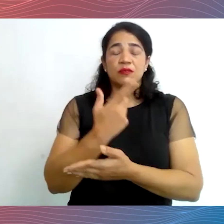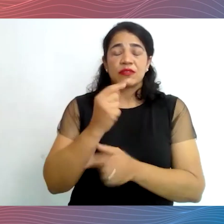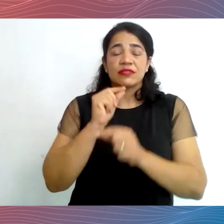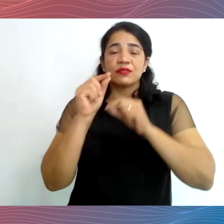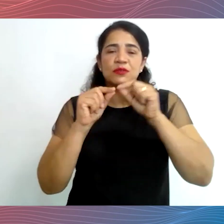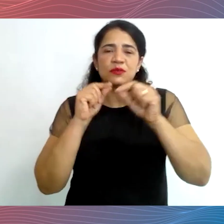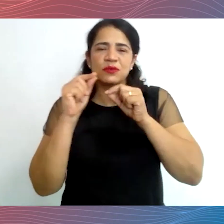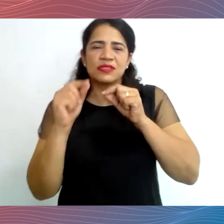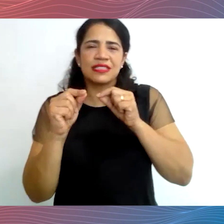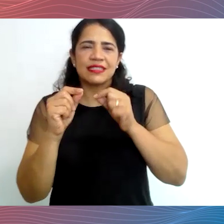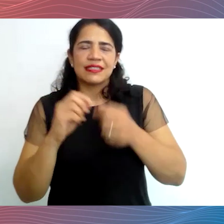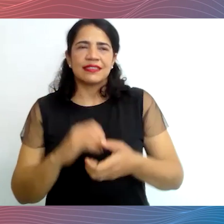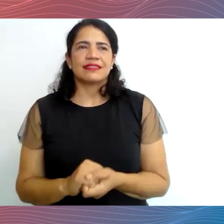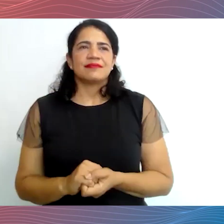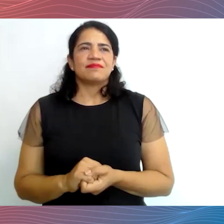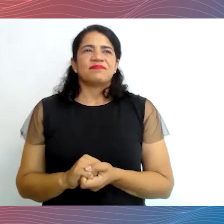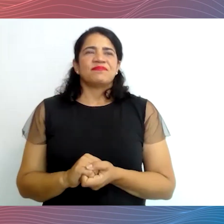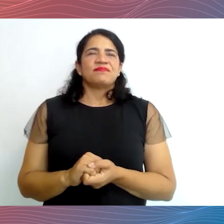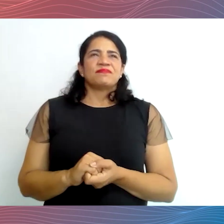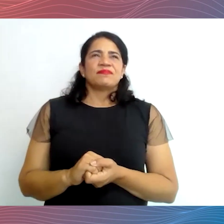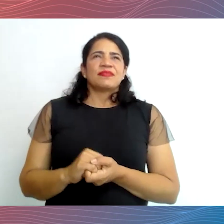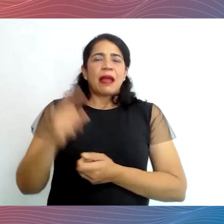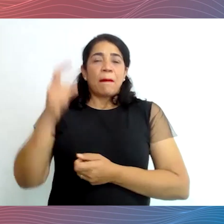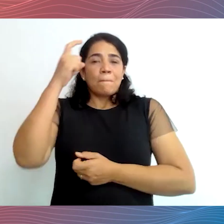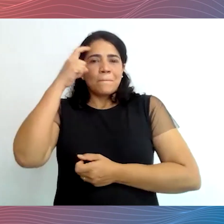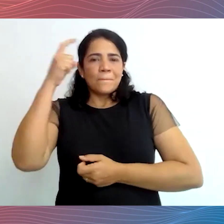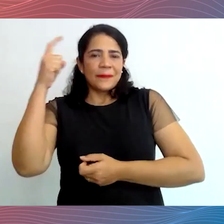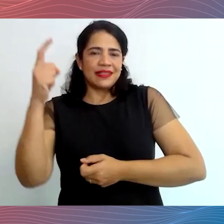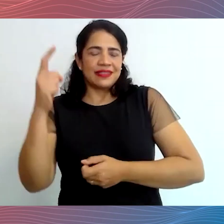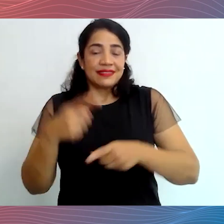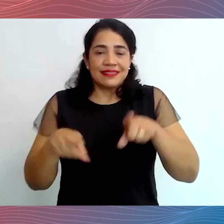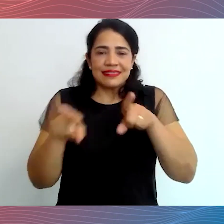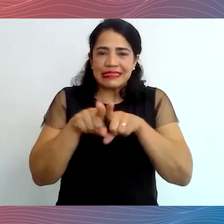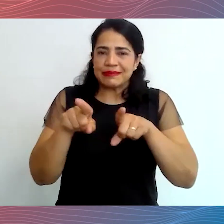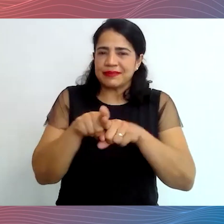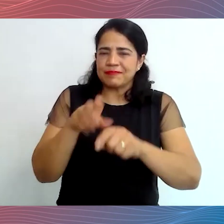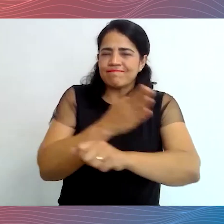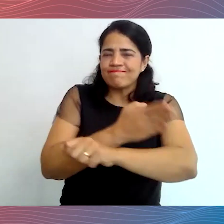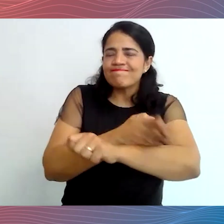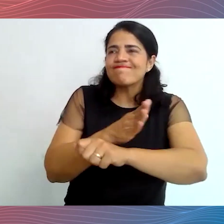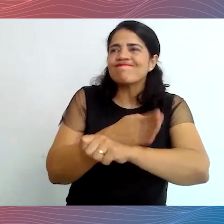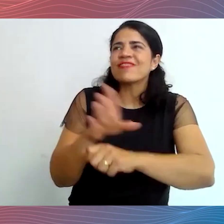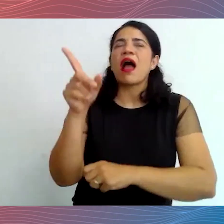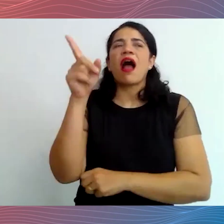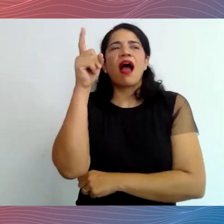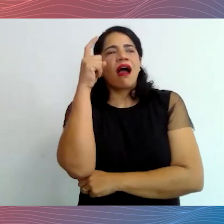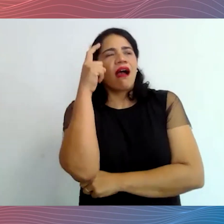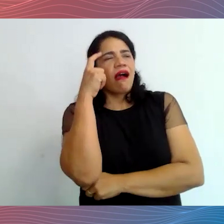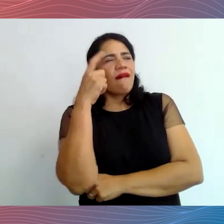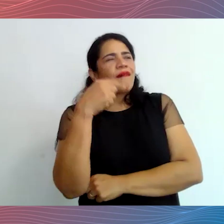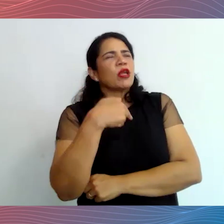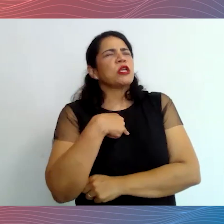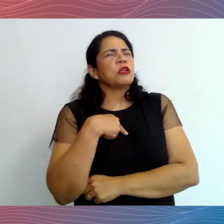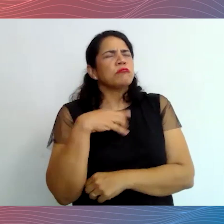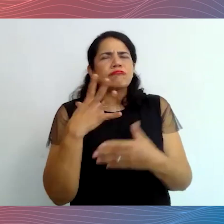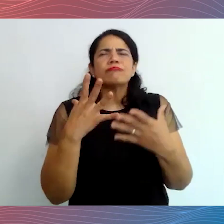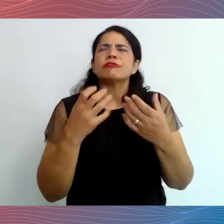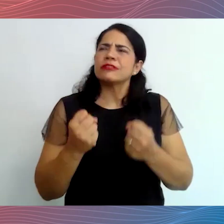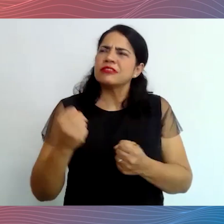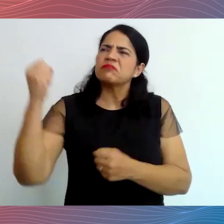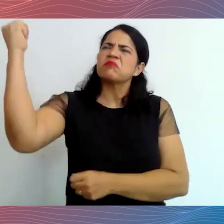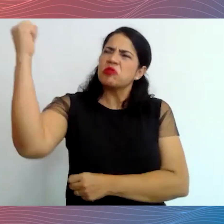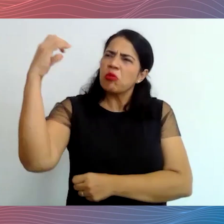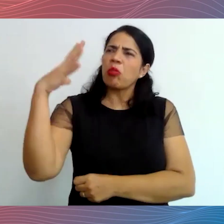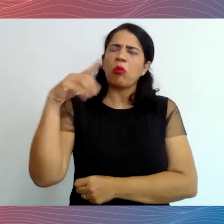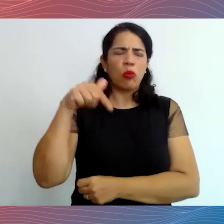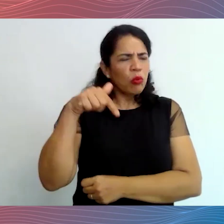vida, eu ganhei luz nessa palavra. Eu ganhei o quanto Deus não quer usar a minha capacidade. Eu